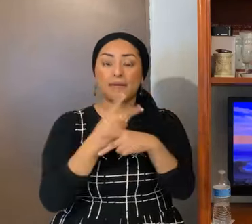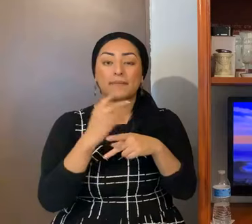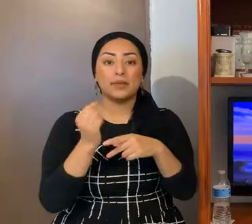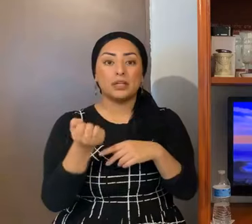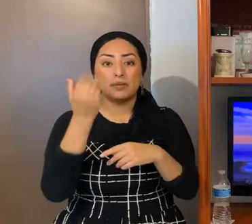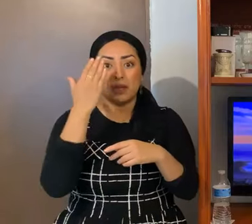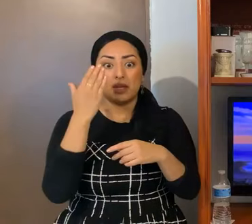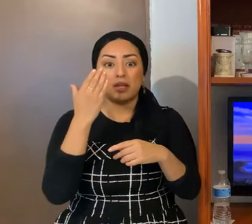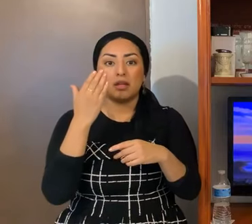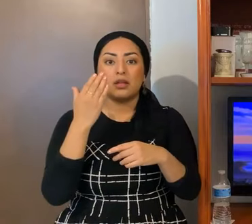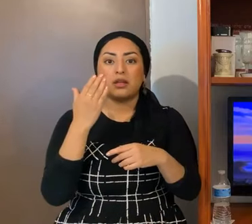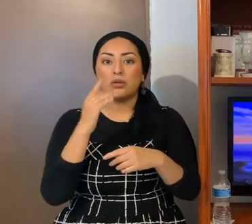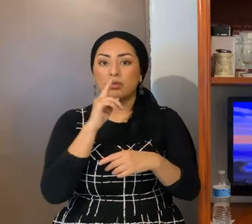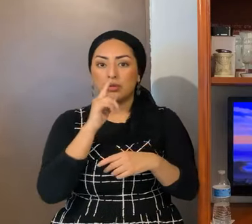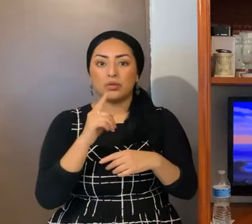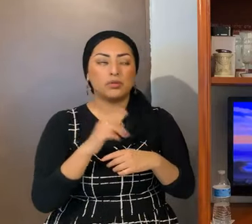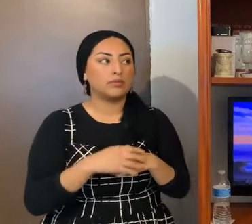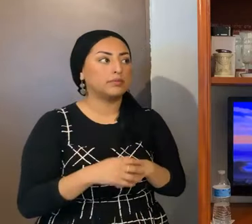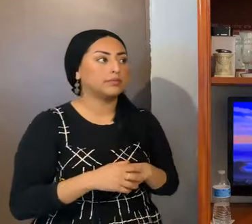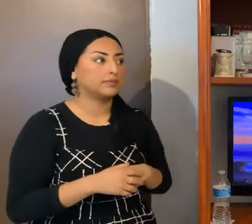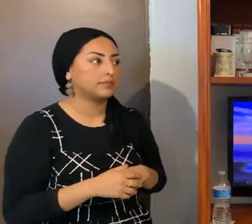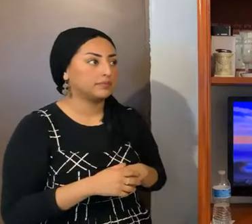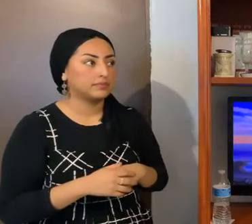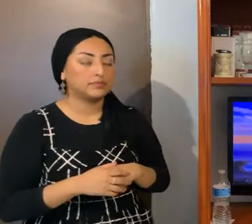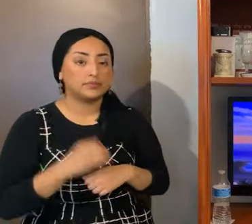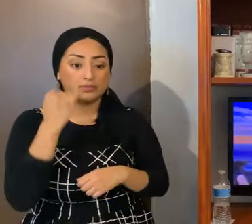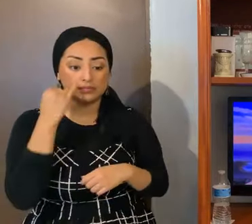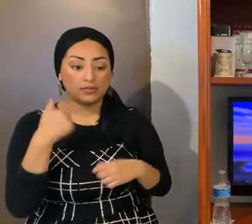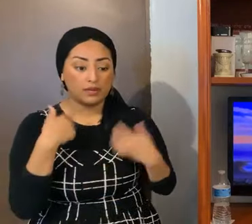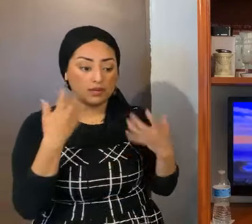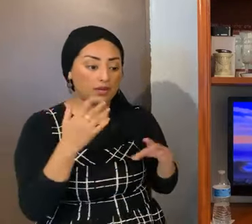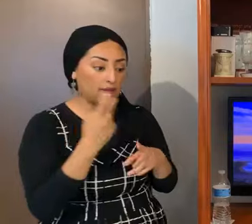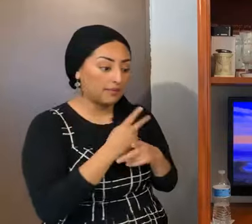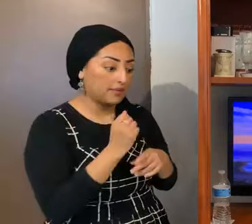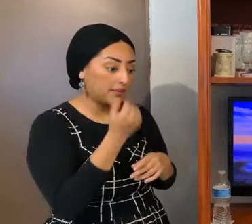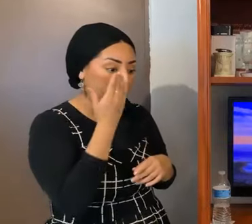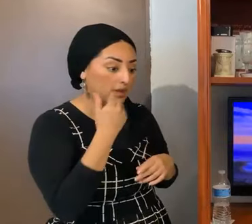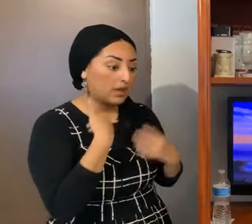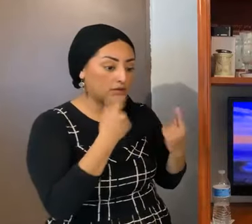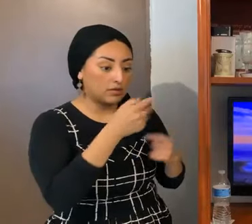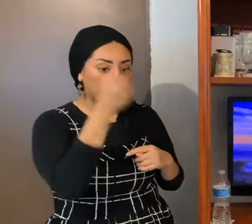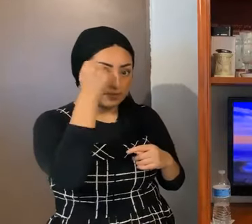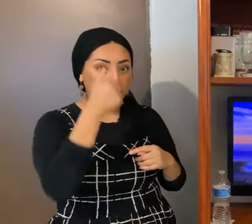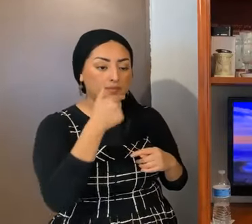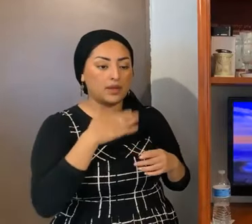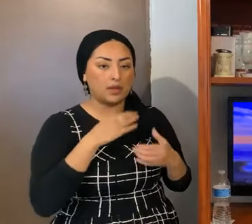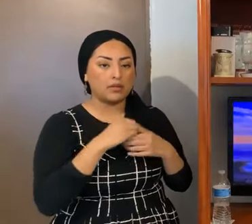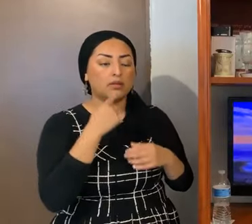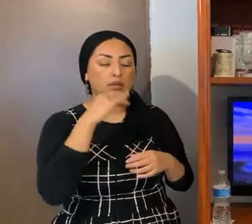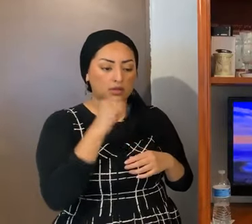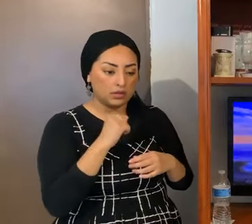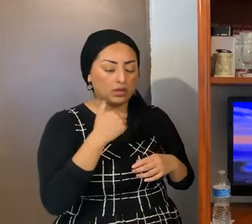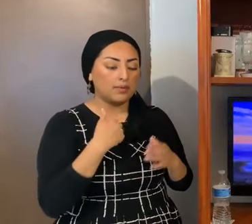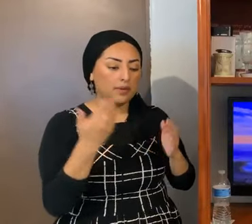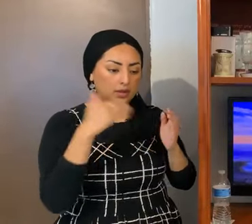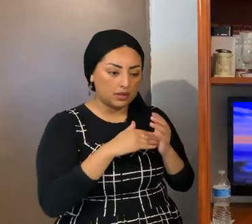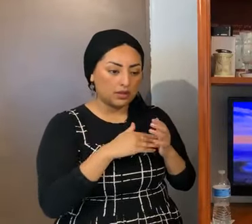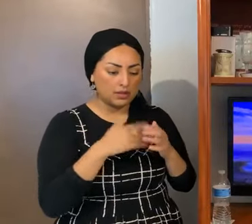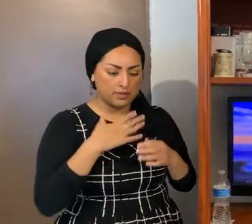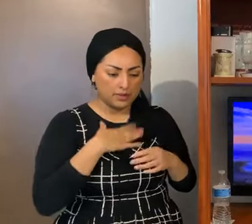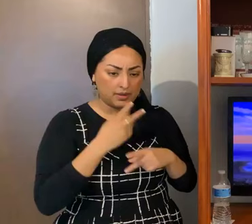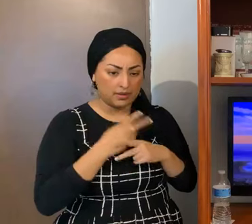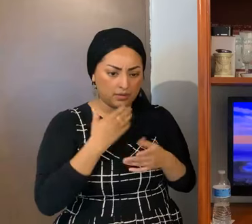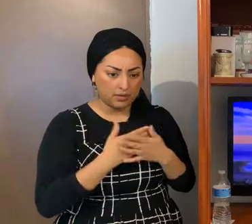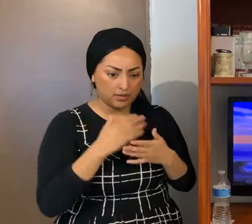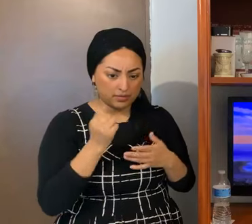Shabbat con celo, a no hacer cosas que no debemos, aunque yo ya guardo Shabbat, trato de tomar eso para decir, sí, a ver, voy a volver a repasar, ¿estoy guardando